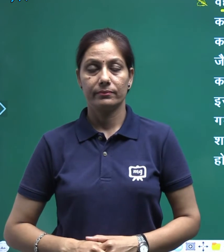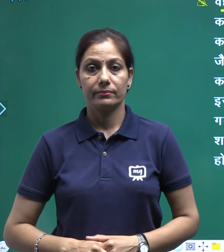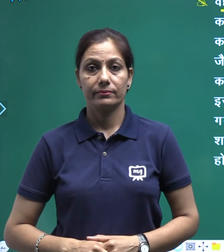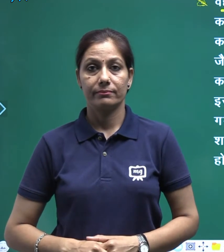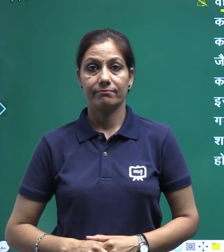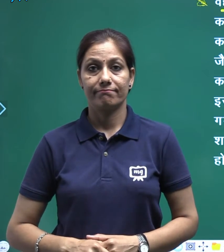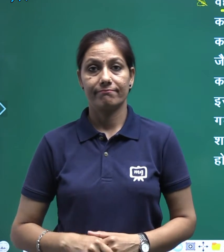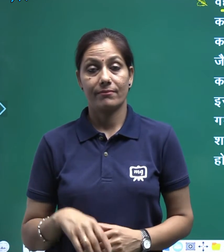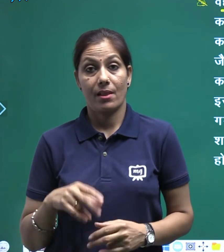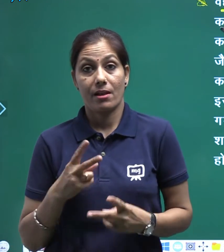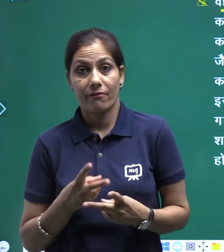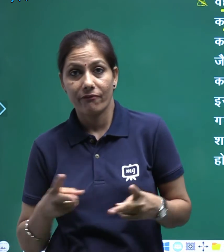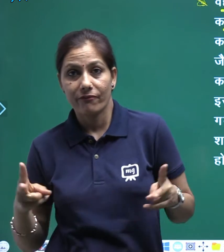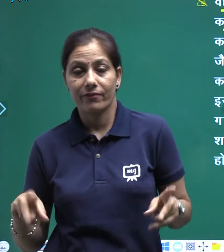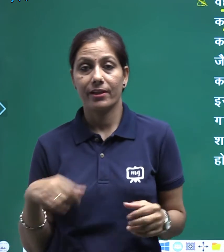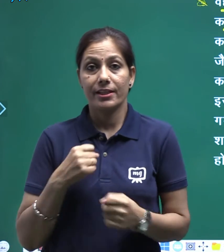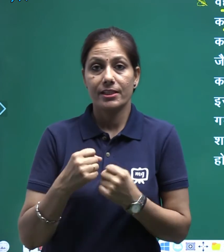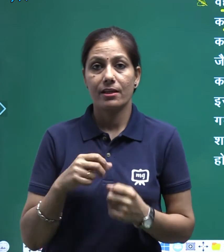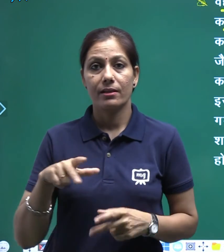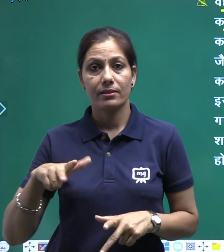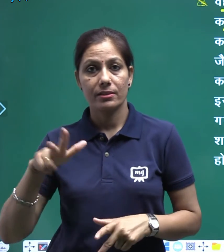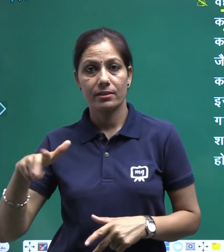शरारत भी करती है।